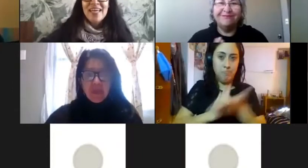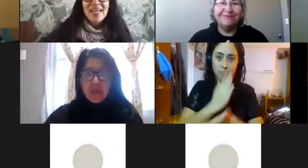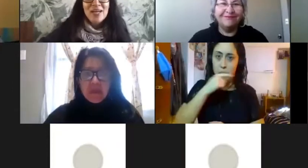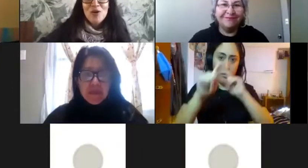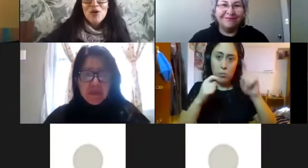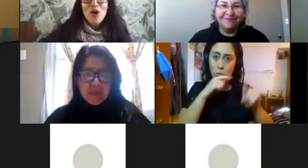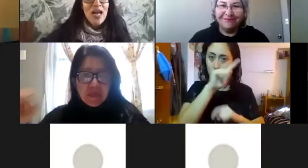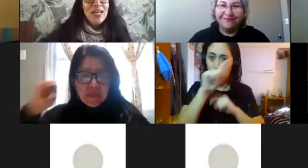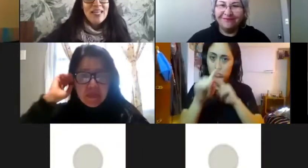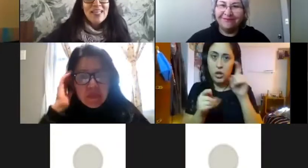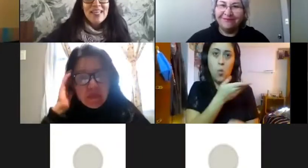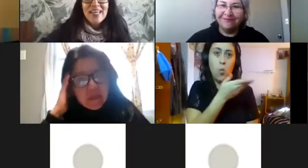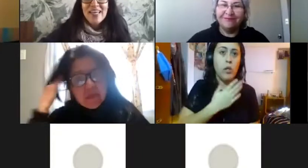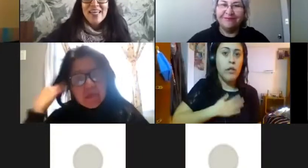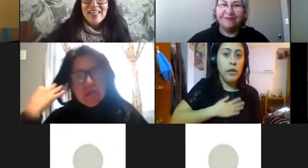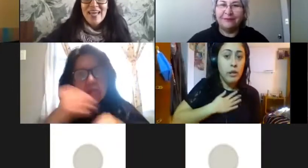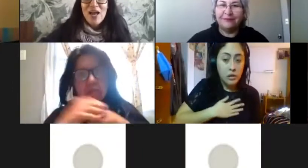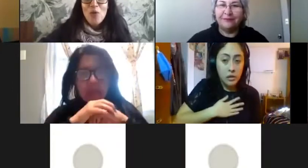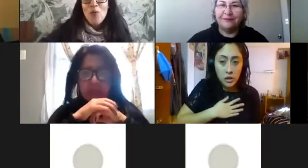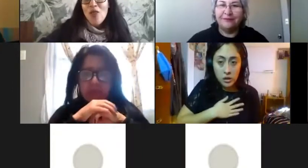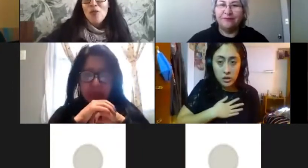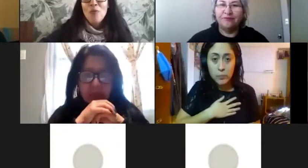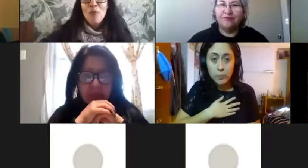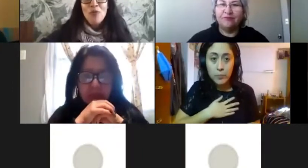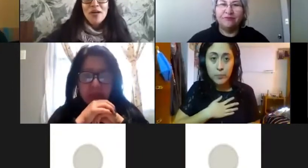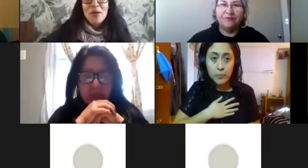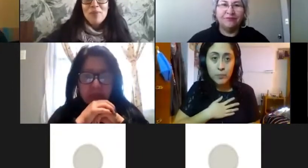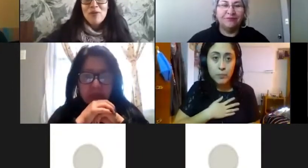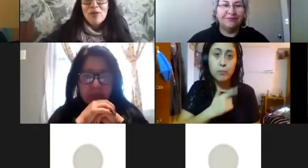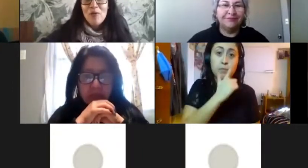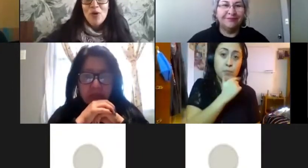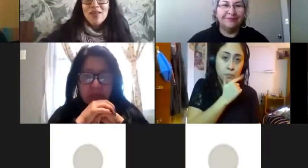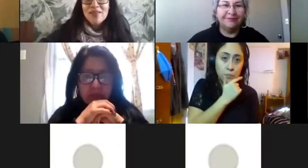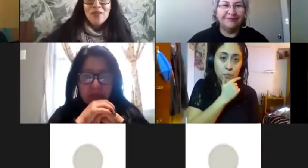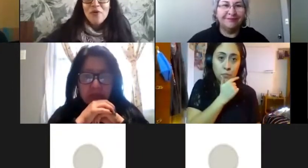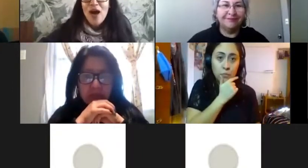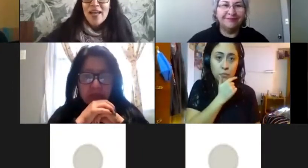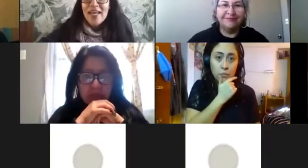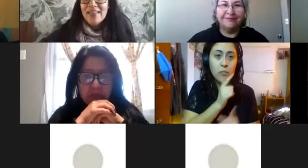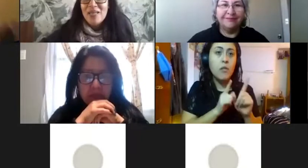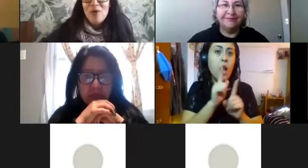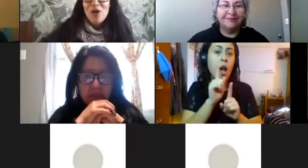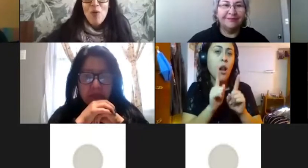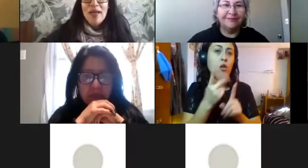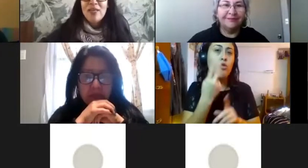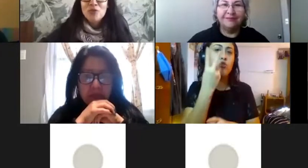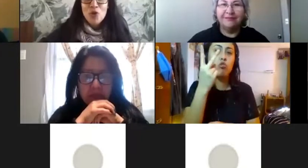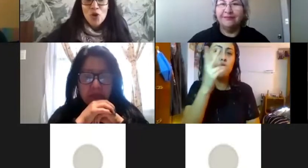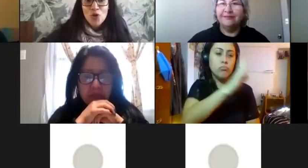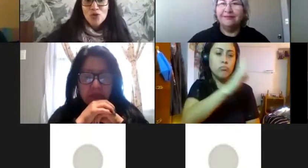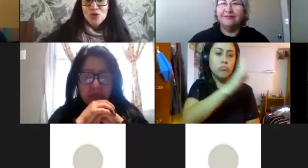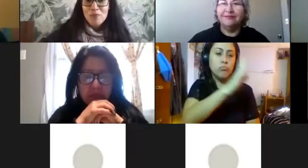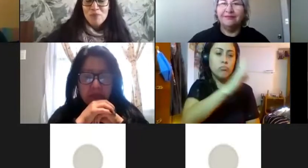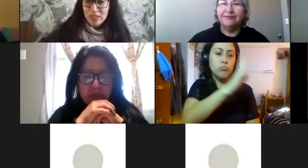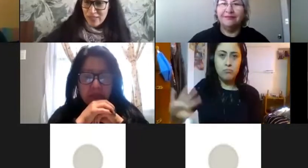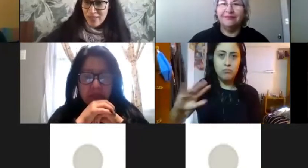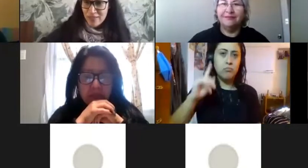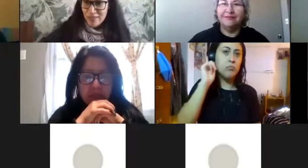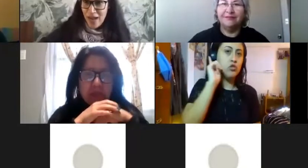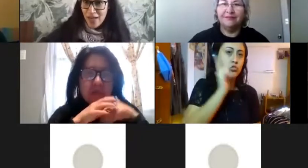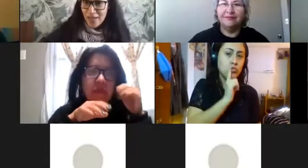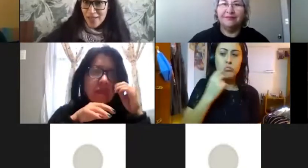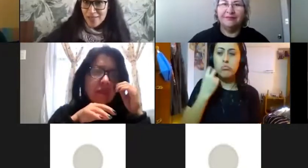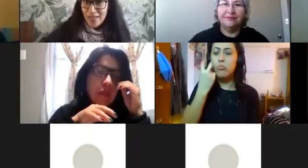quiera hacerlo, alguien que tenga alguna duda respecto de alguna de estas dos áreas que tenemos, lenguaje y sordos,